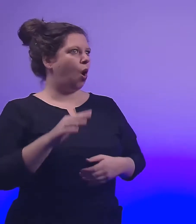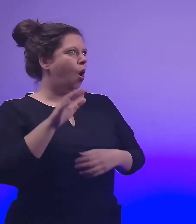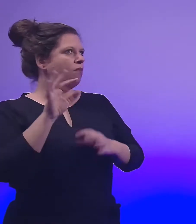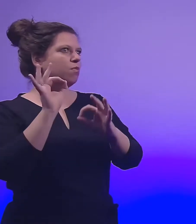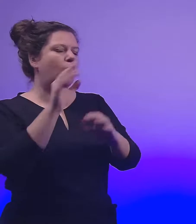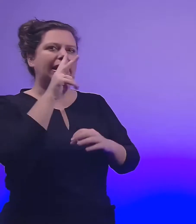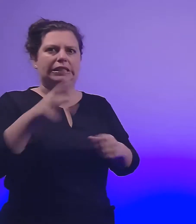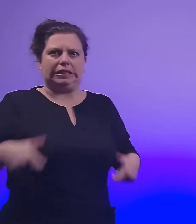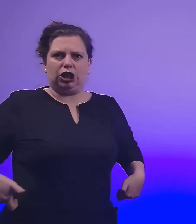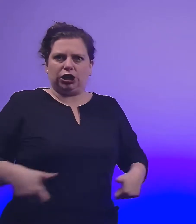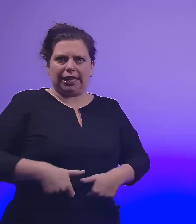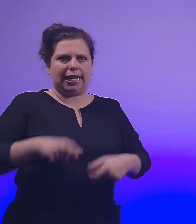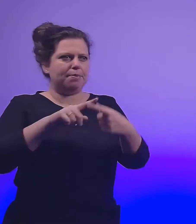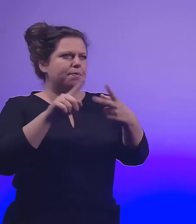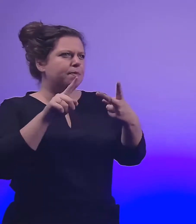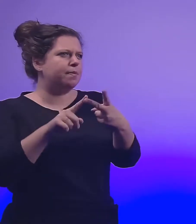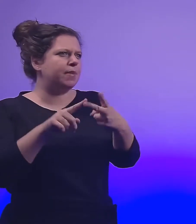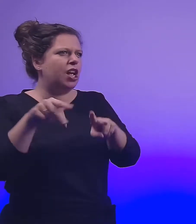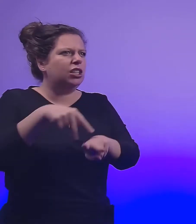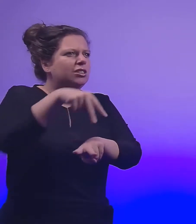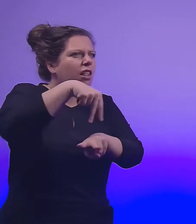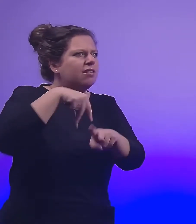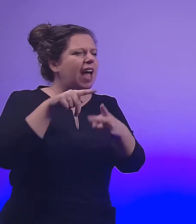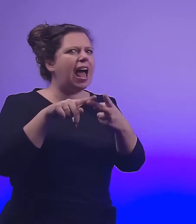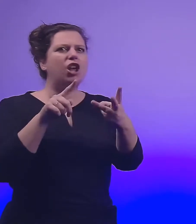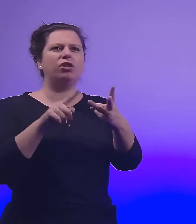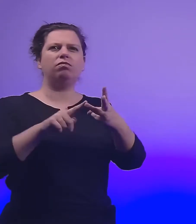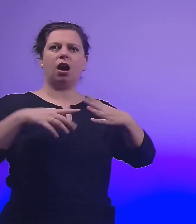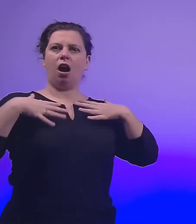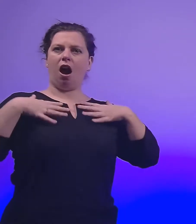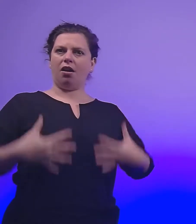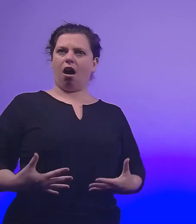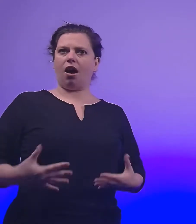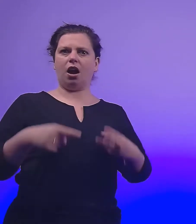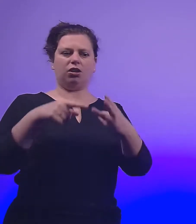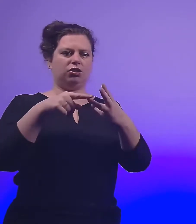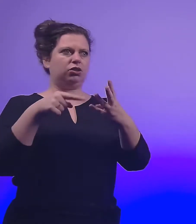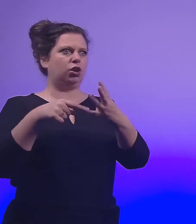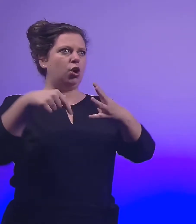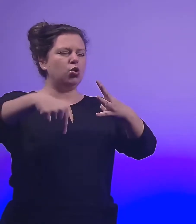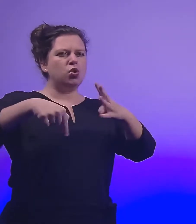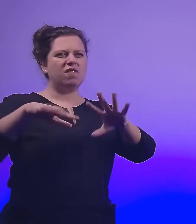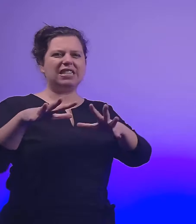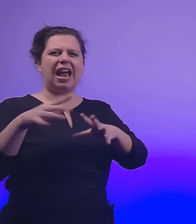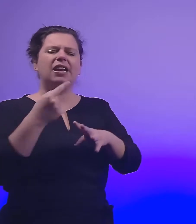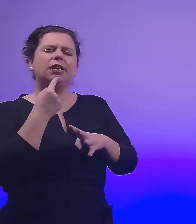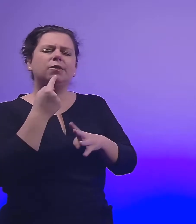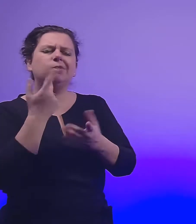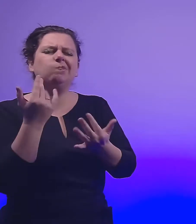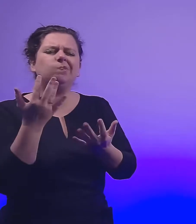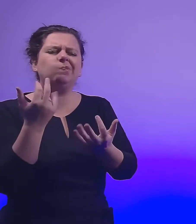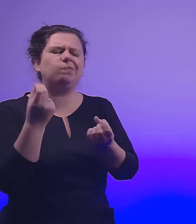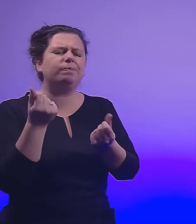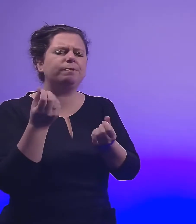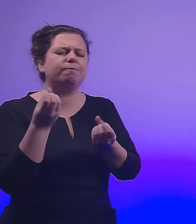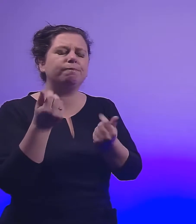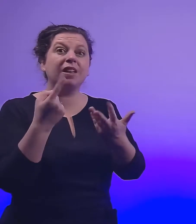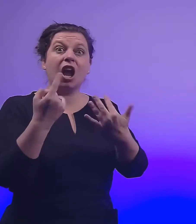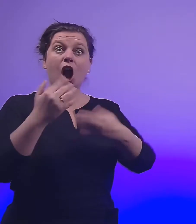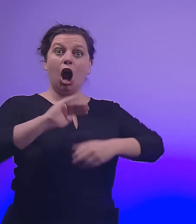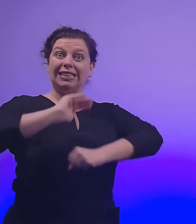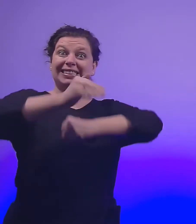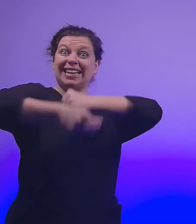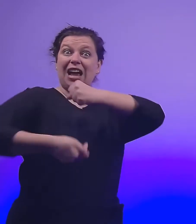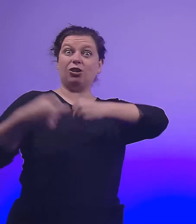sandalen. Ik zie een harnas. Ja, dat klopt. En is nu waarschijnlijk vandaag het schild aan de beurt. Oh,